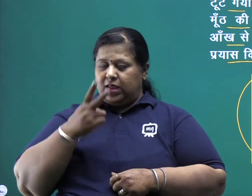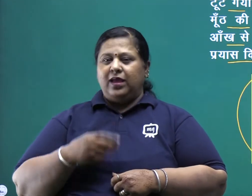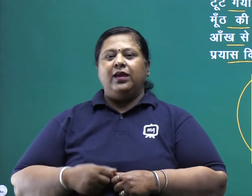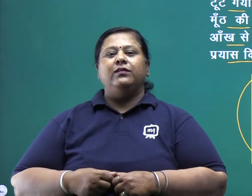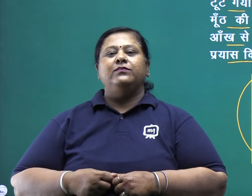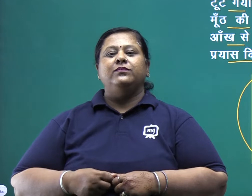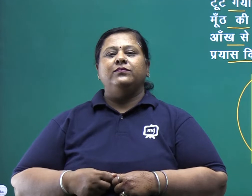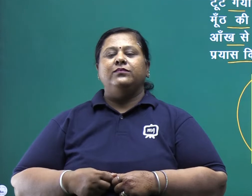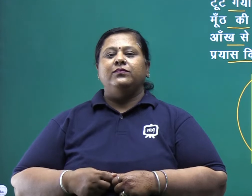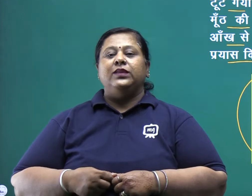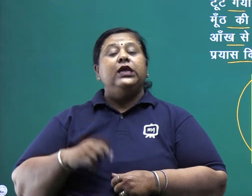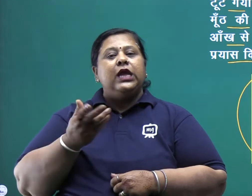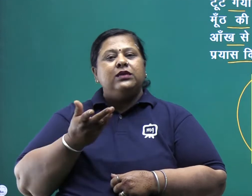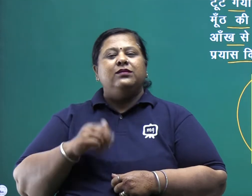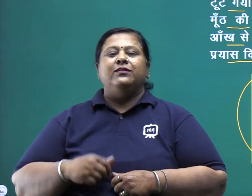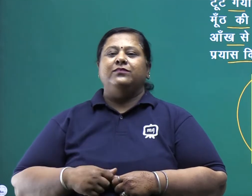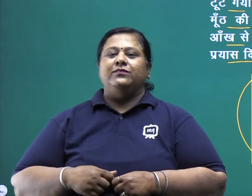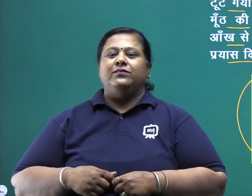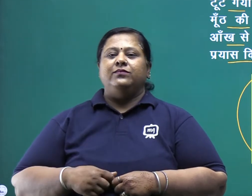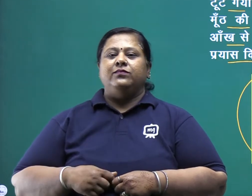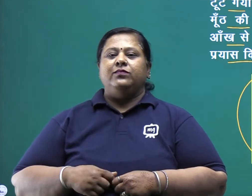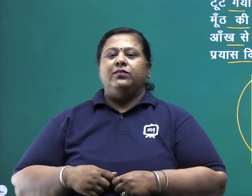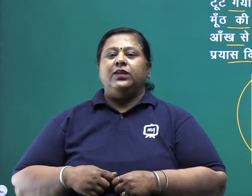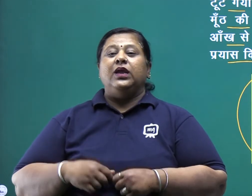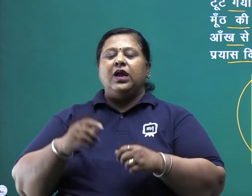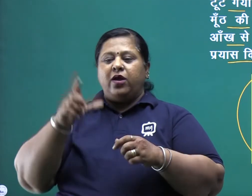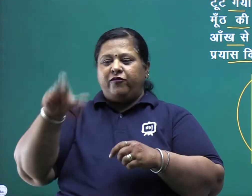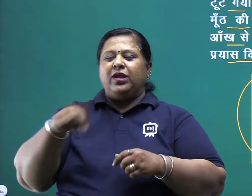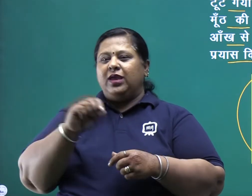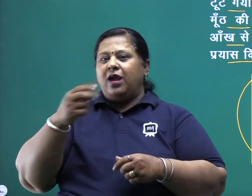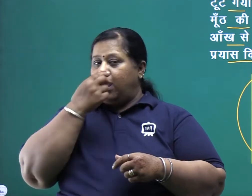हैं कि कैसे कवि की आँख में